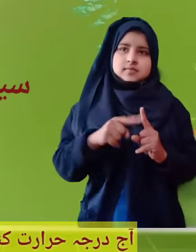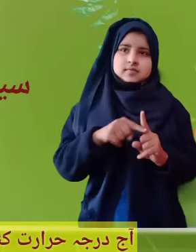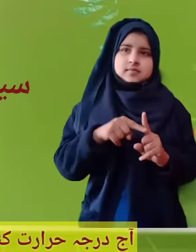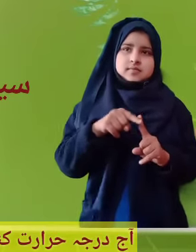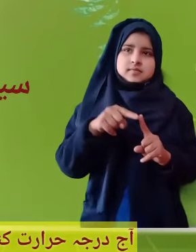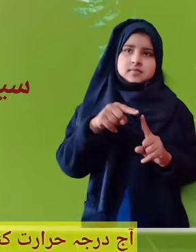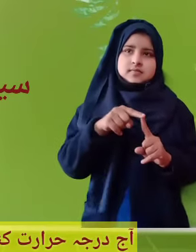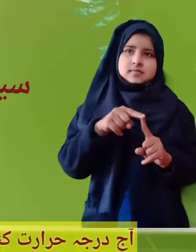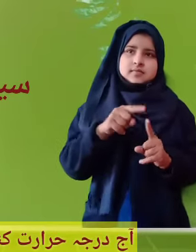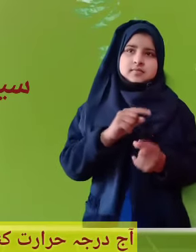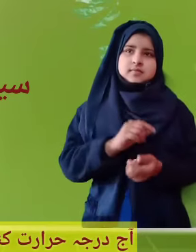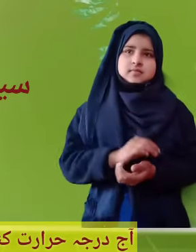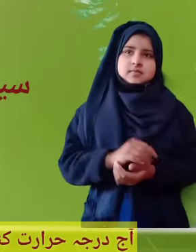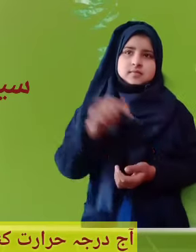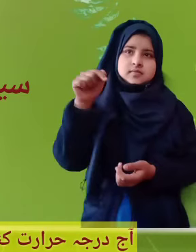सेंटीग्रेड,